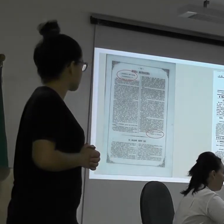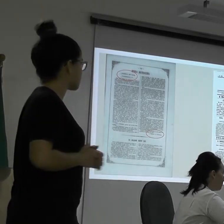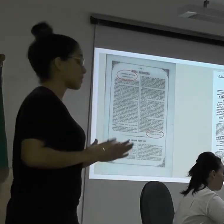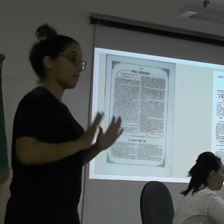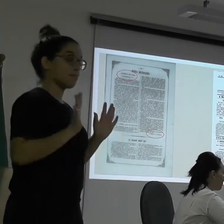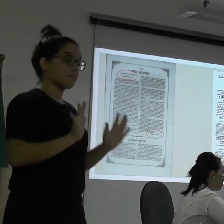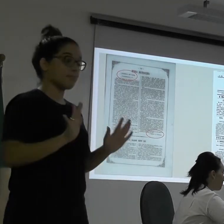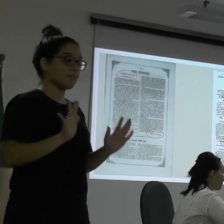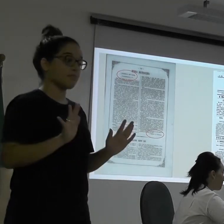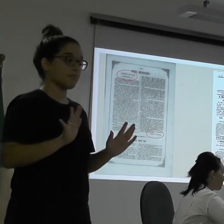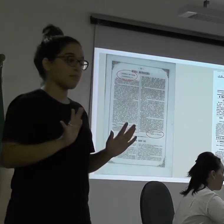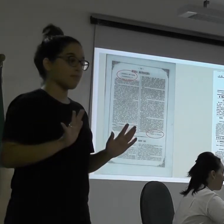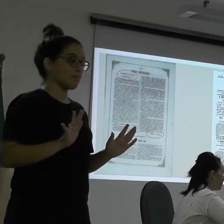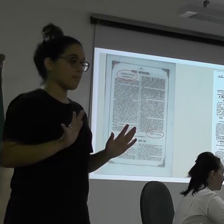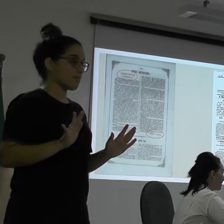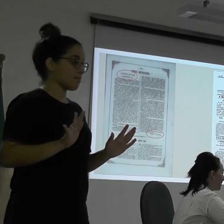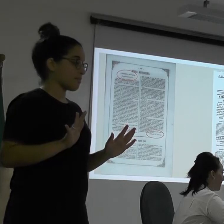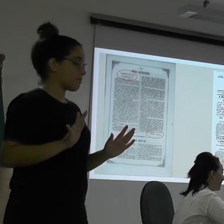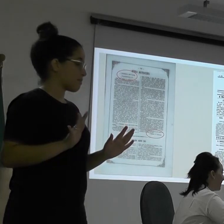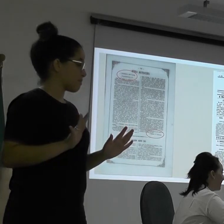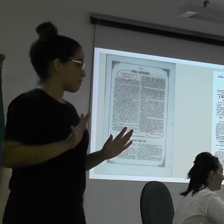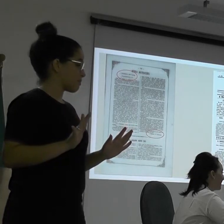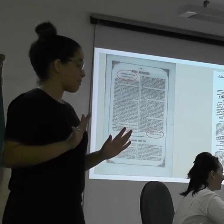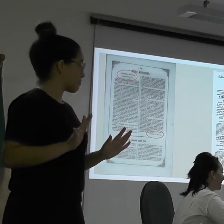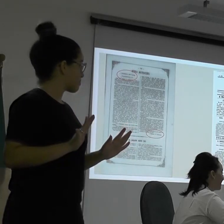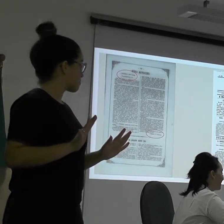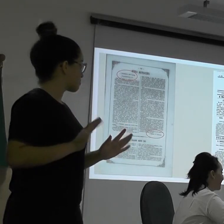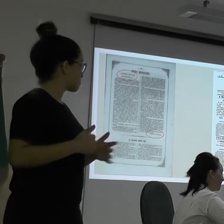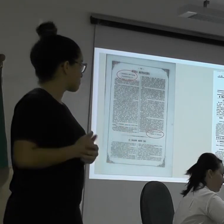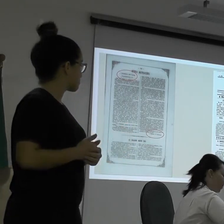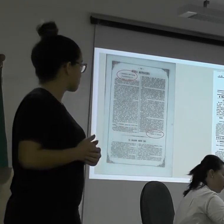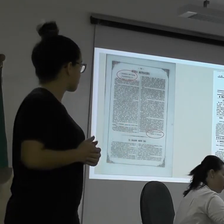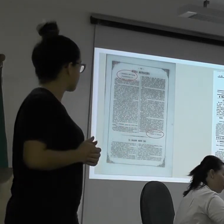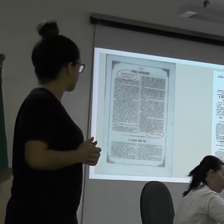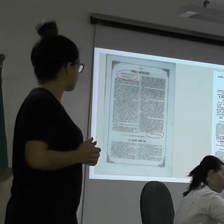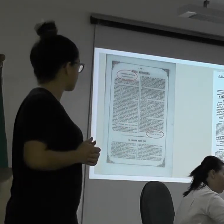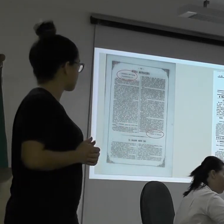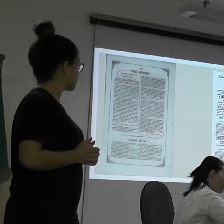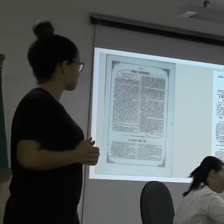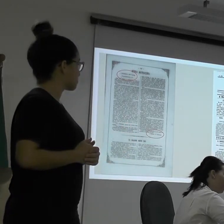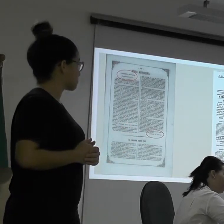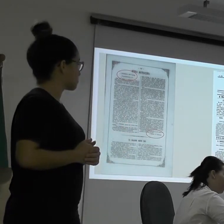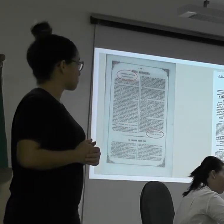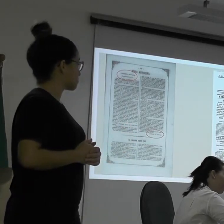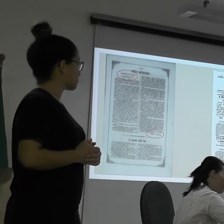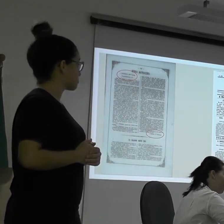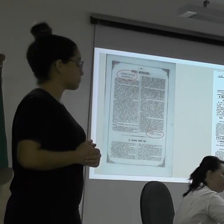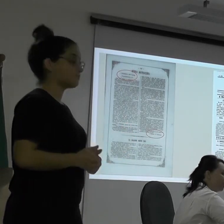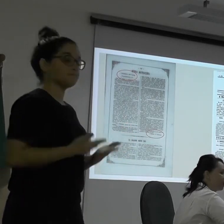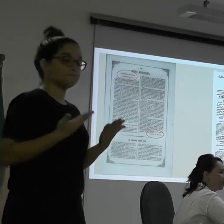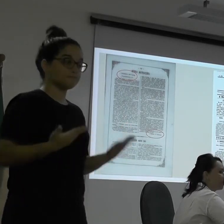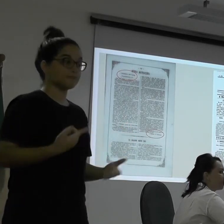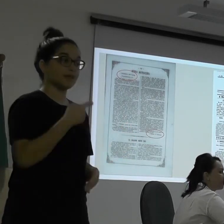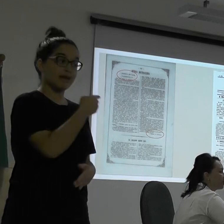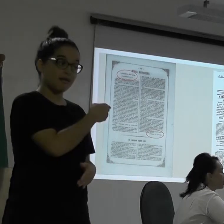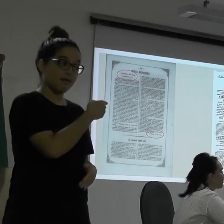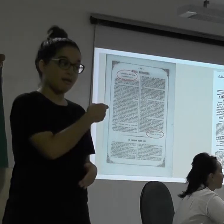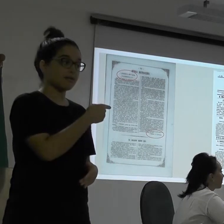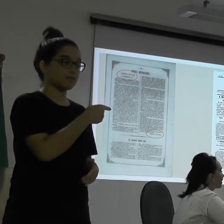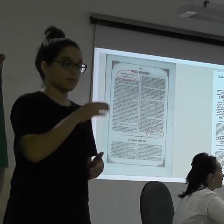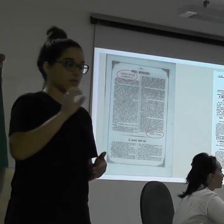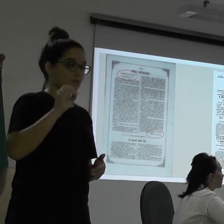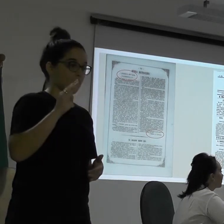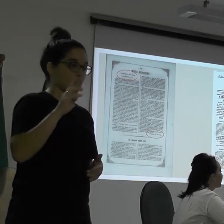Mas eu acho que se sustenta sem comparação com o Guarani. Bom, então, essa obra, a